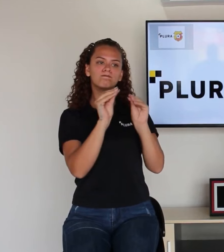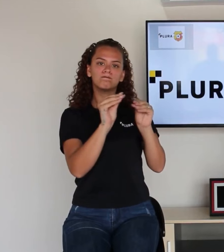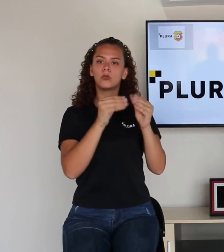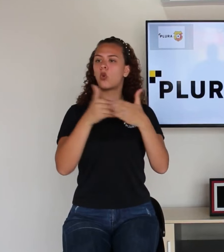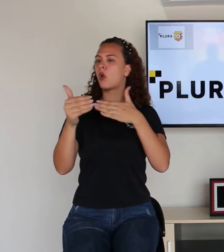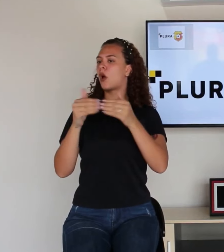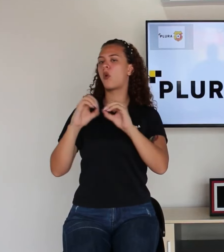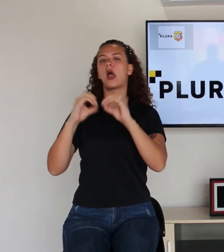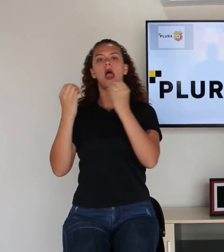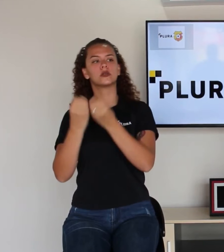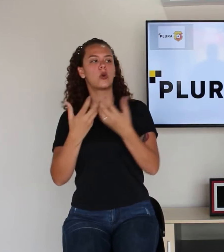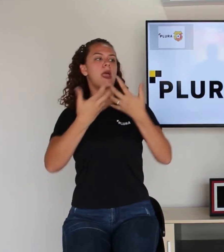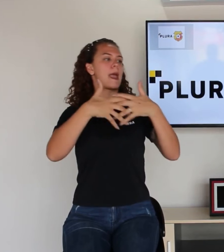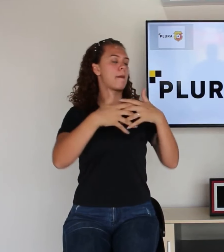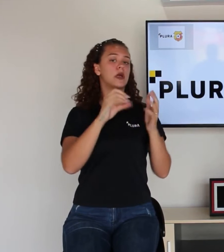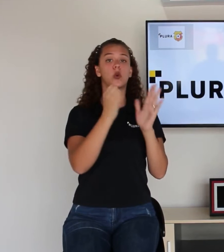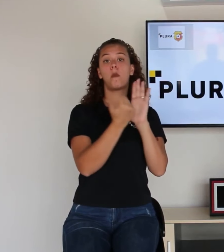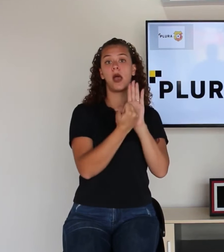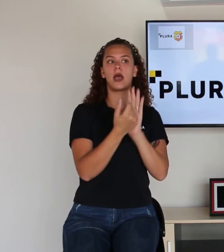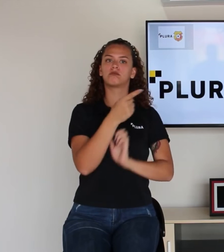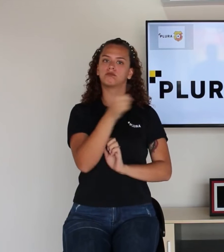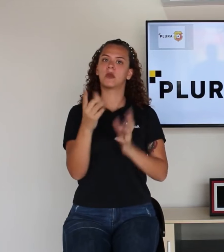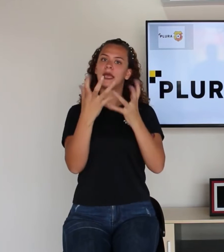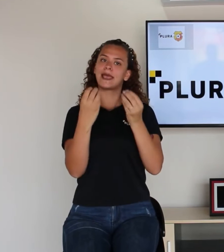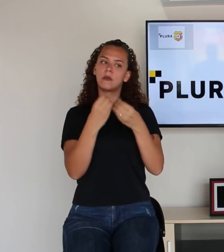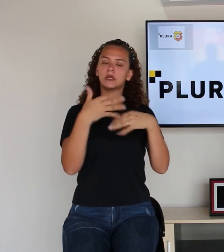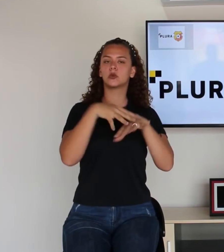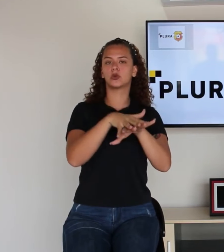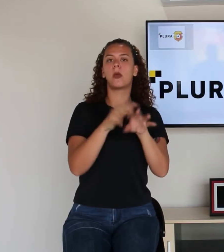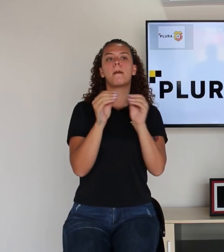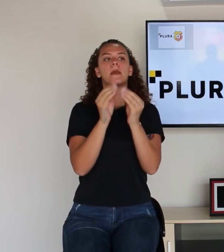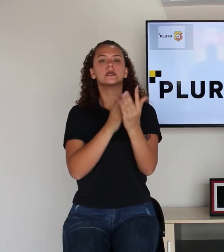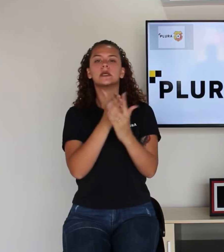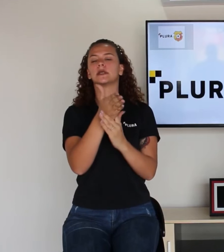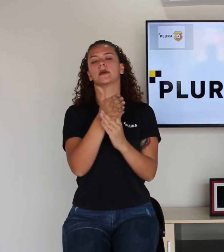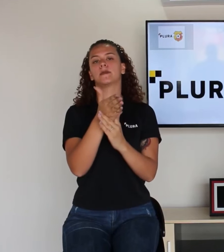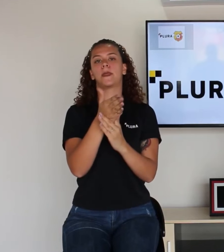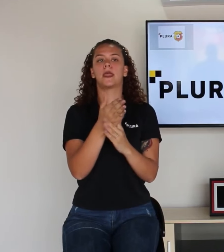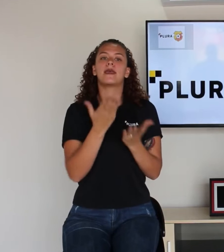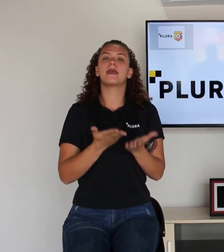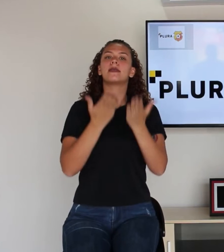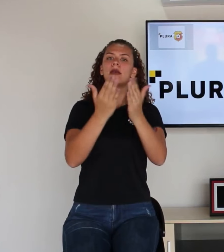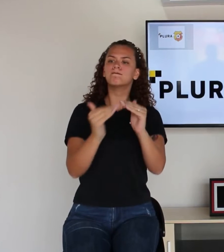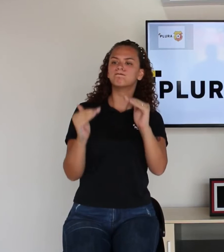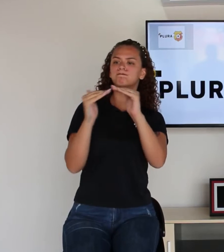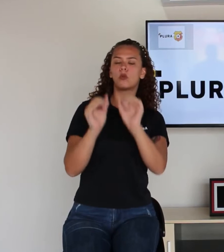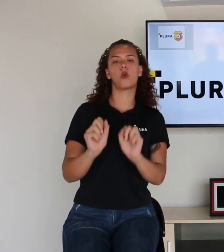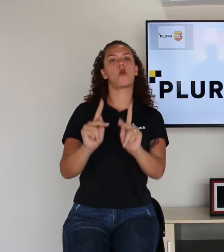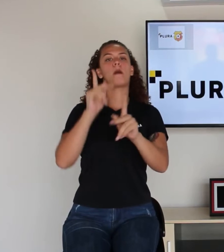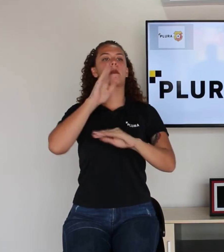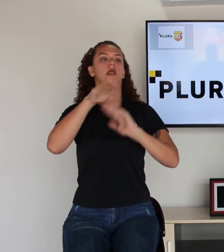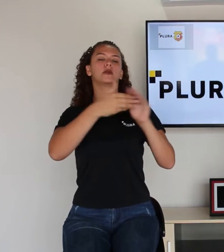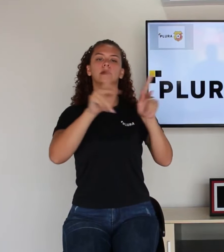cualquier organización, empresa o marca que quiera ser más inclusiva, más accesible, brindar equidad de oportunidades